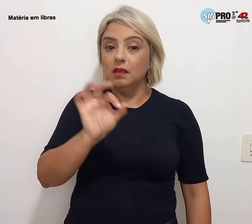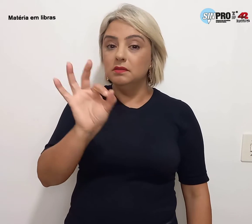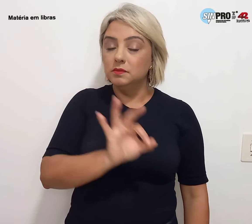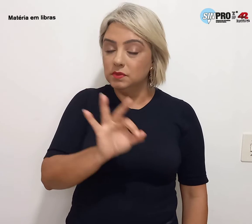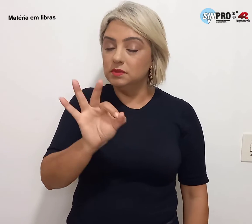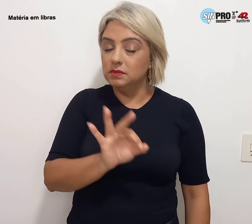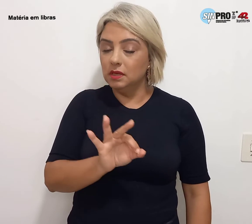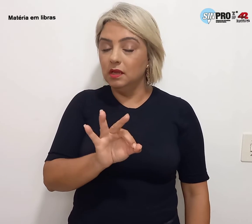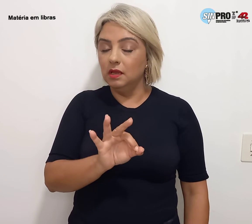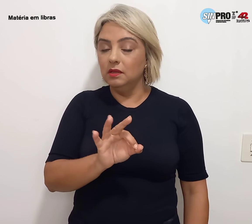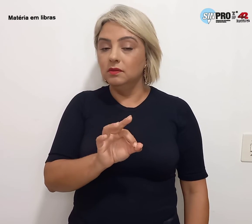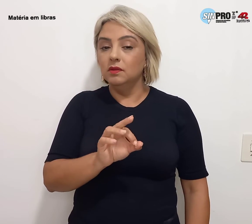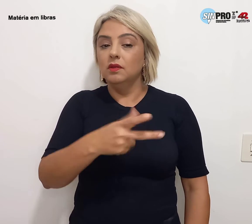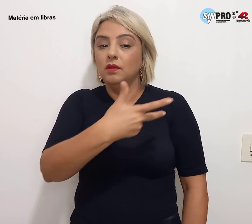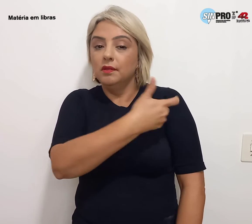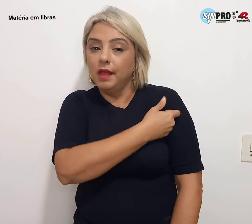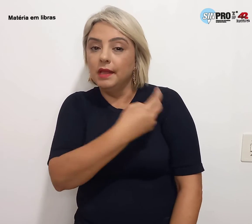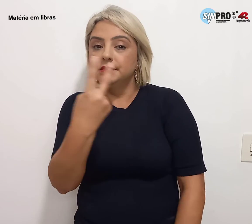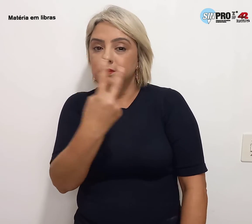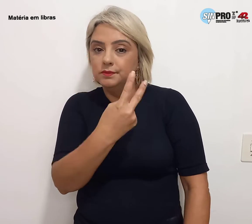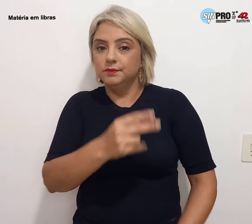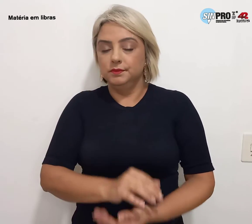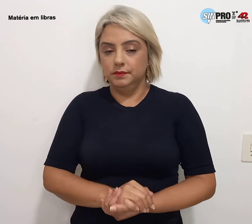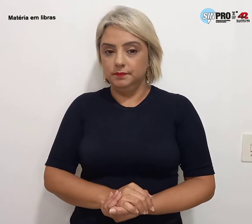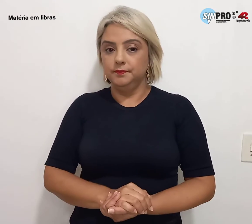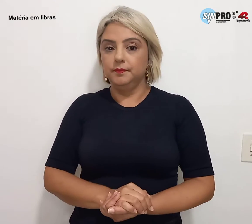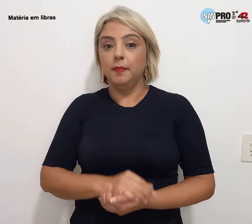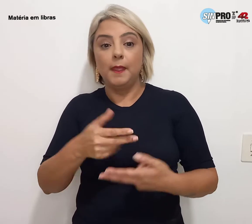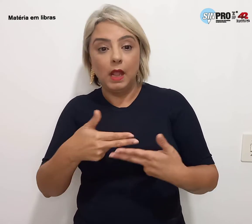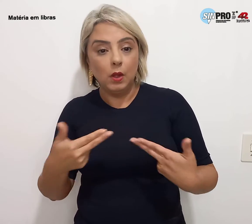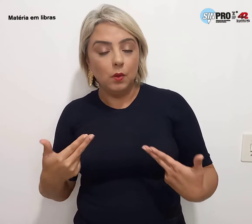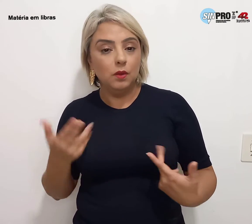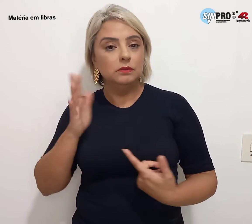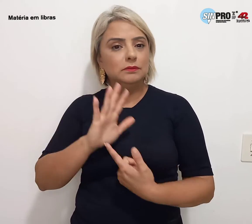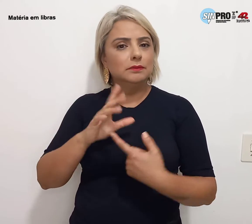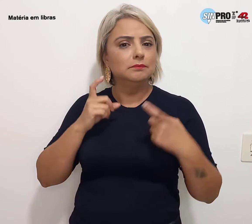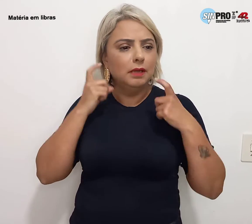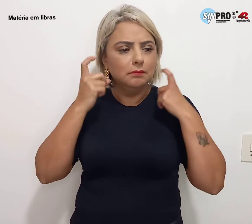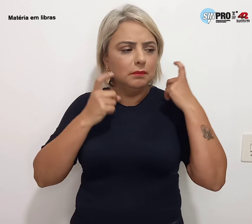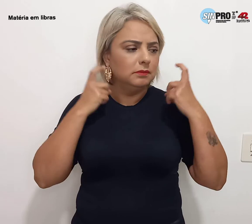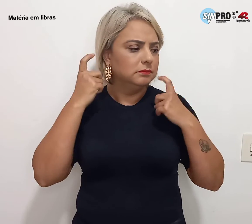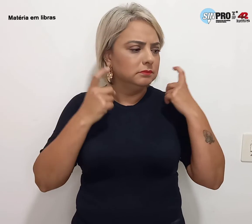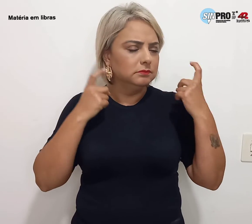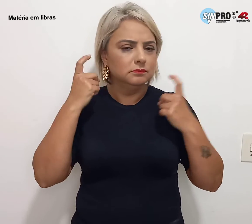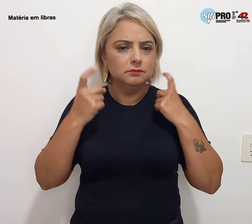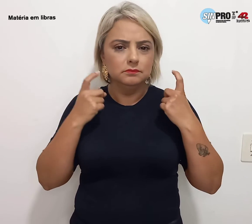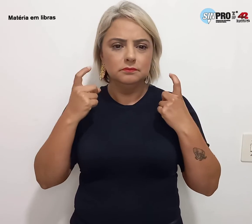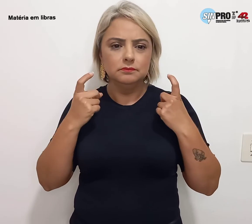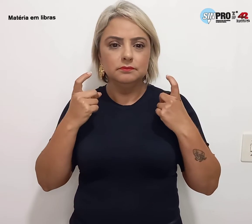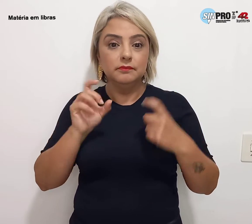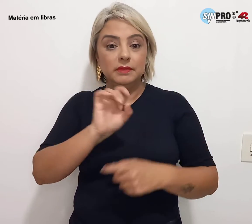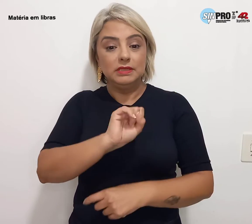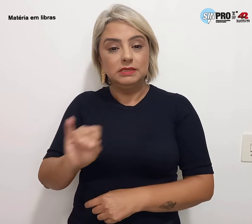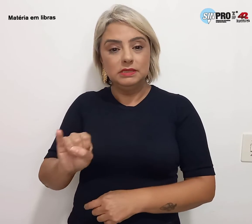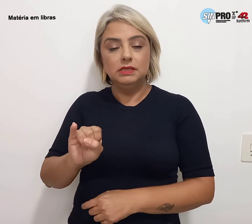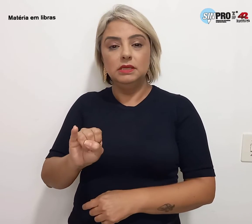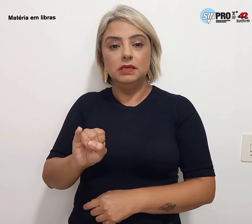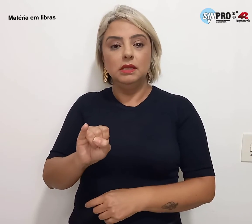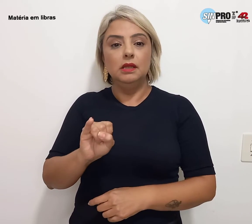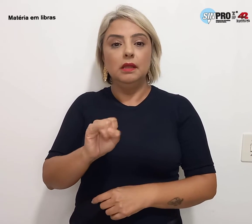tomou a segunda dose, fatores que trazem grande preocupação caso os procedimentos de